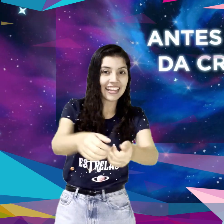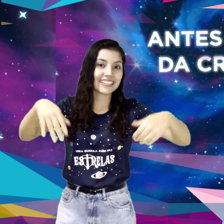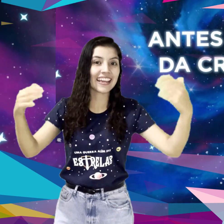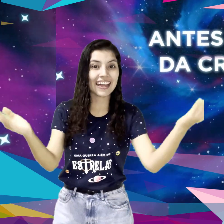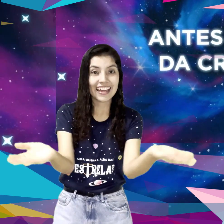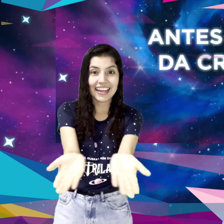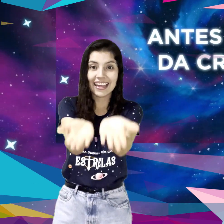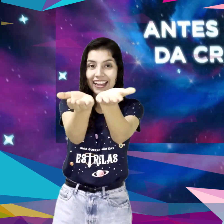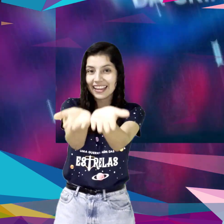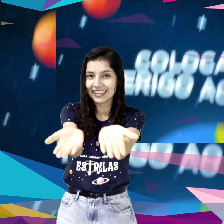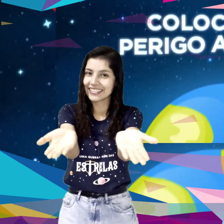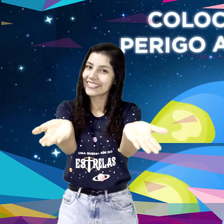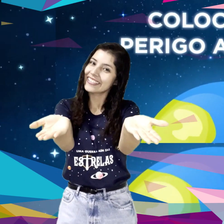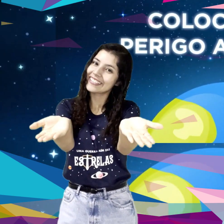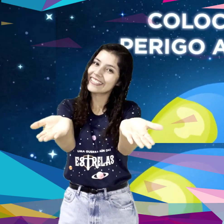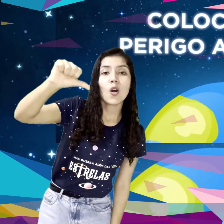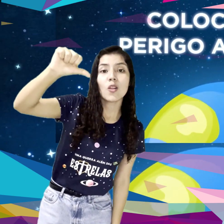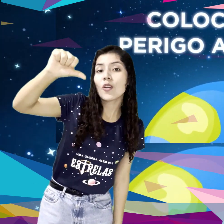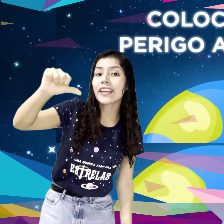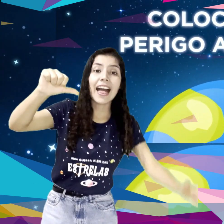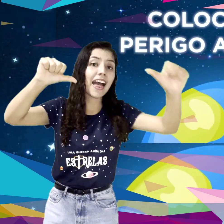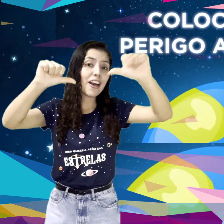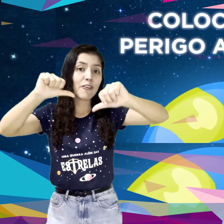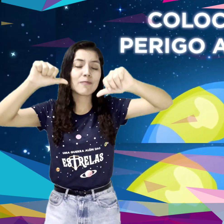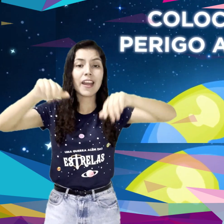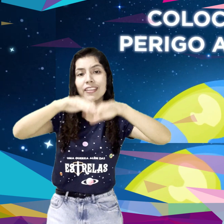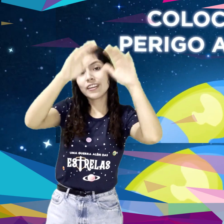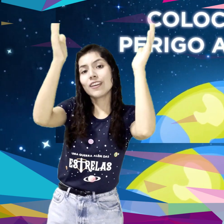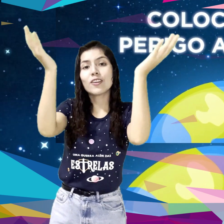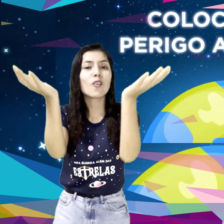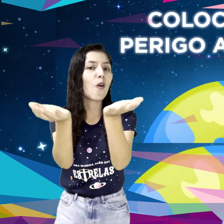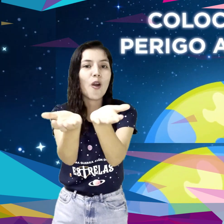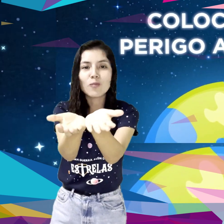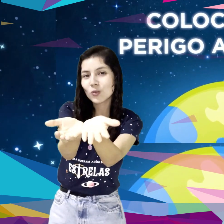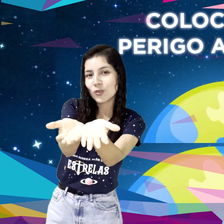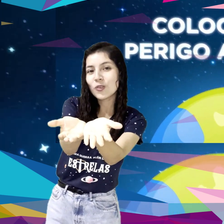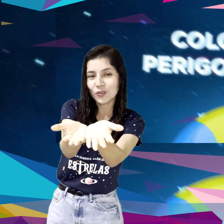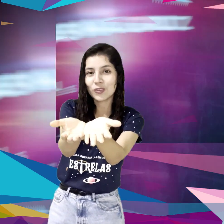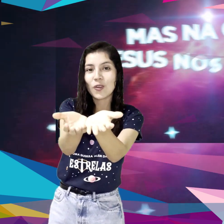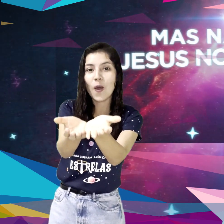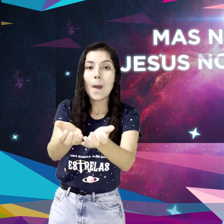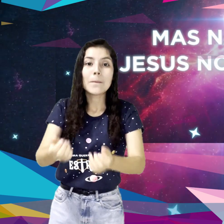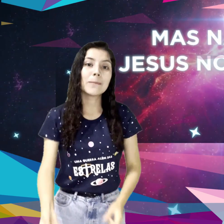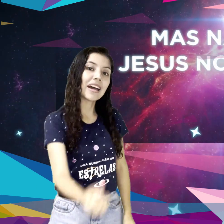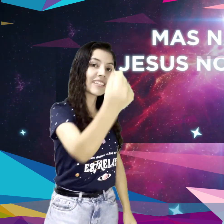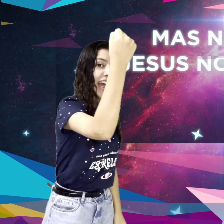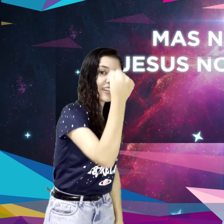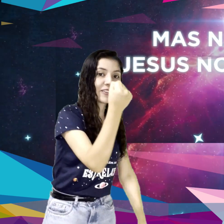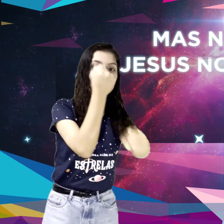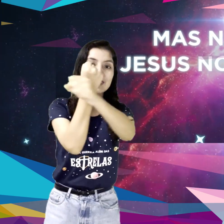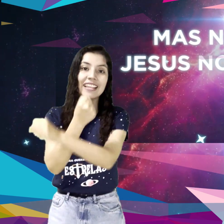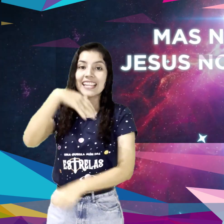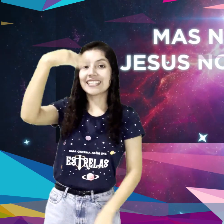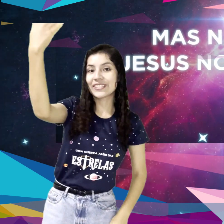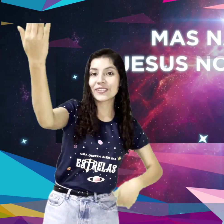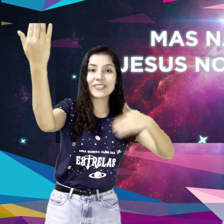criação Colocava em perigo ao mundo, mas na